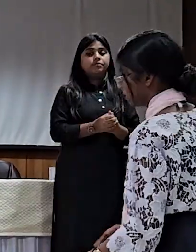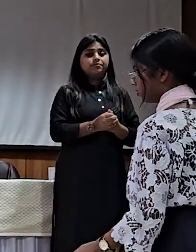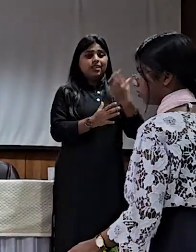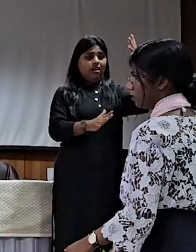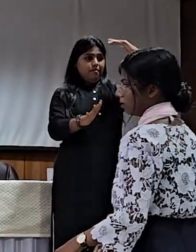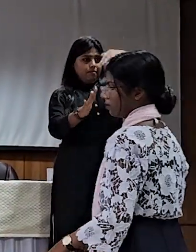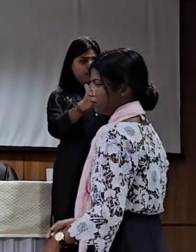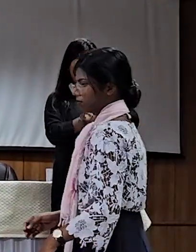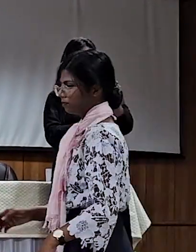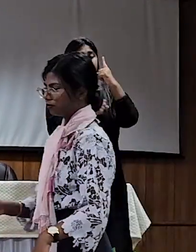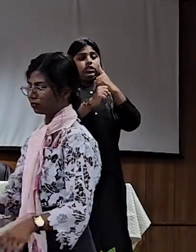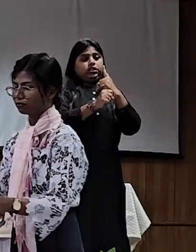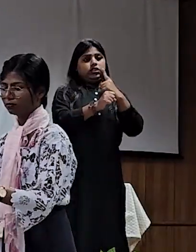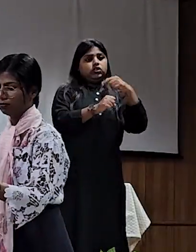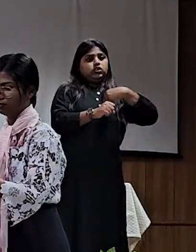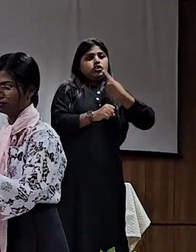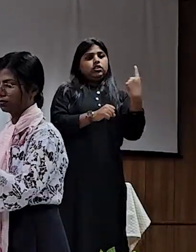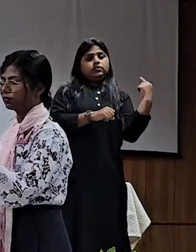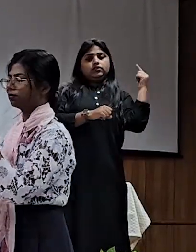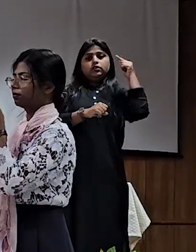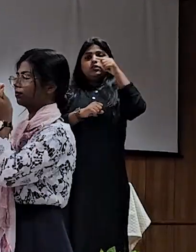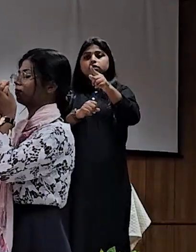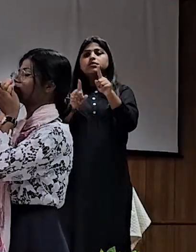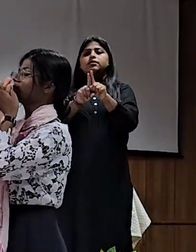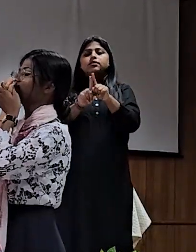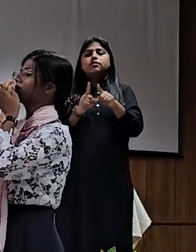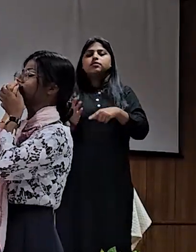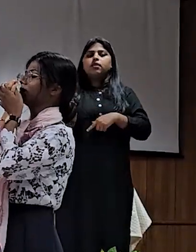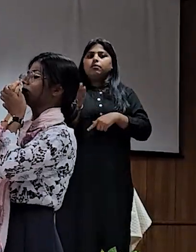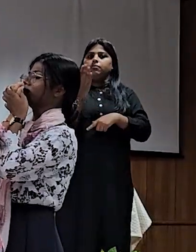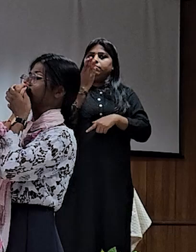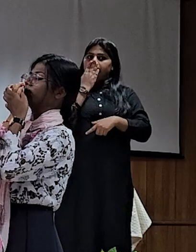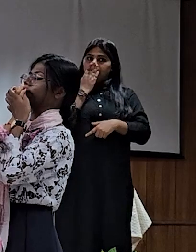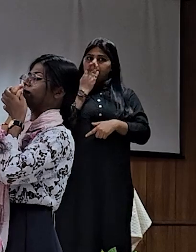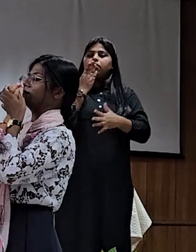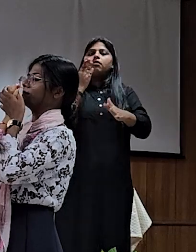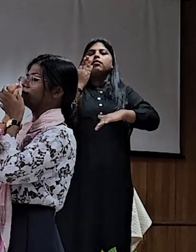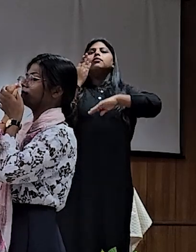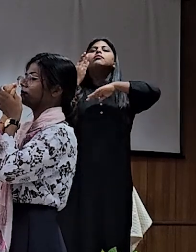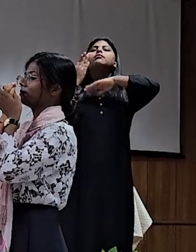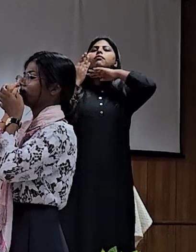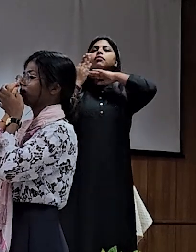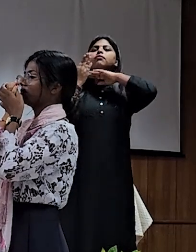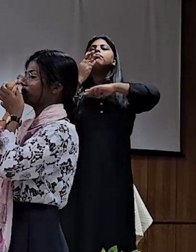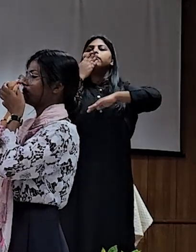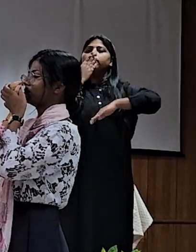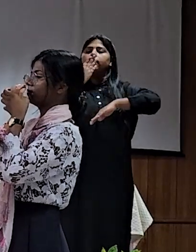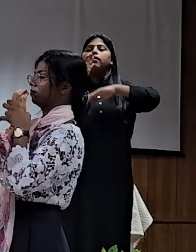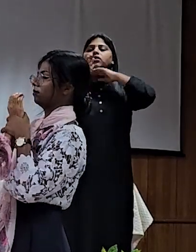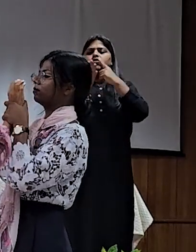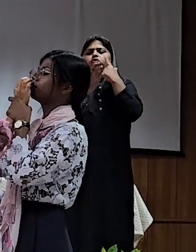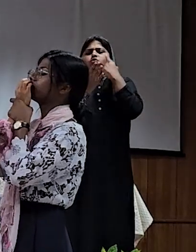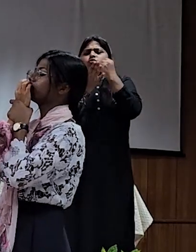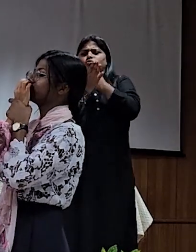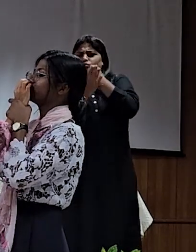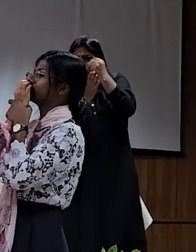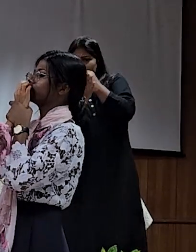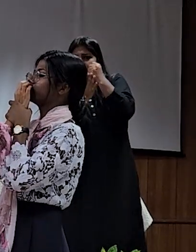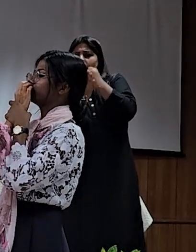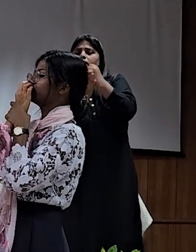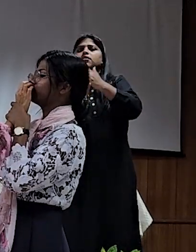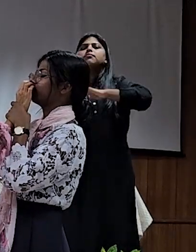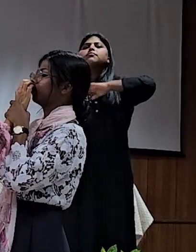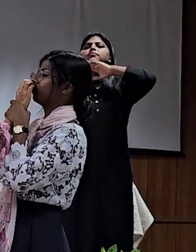और फिर मिस सुलेमान हेलन का एक हाथ अपने मुख या होठों पर रखते हुए वह दूसरे हाथ से स्पर्श के माध्यम